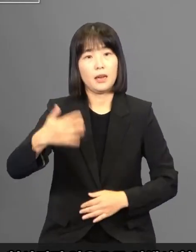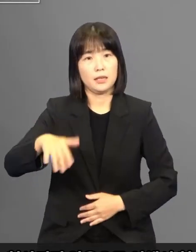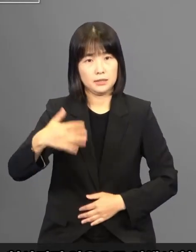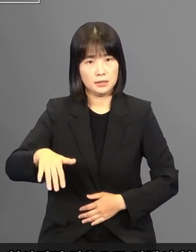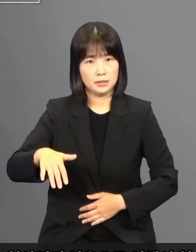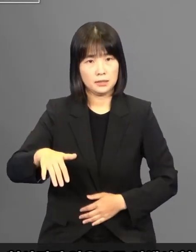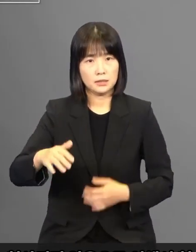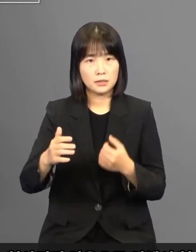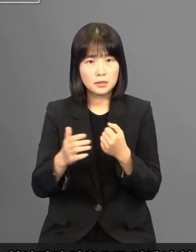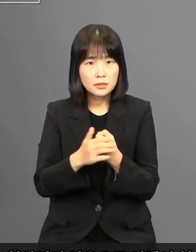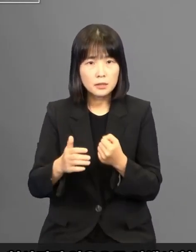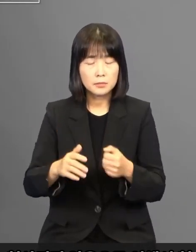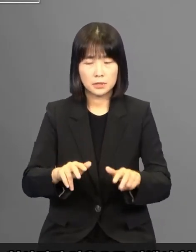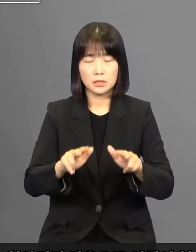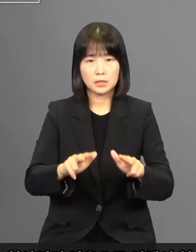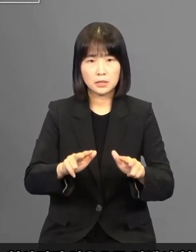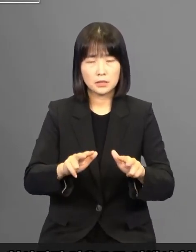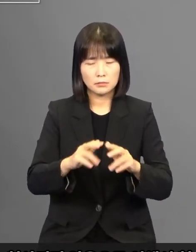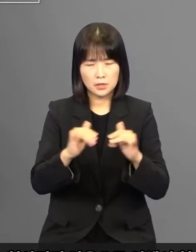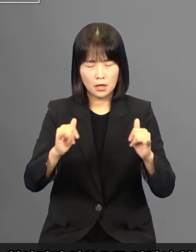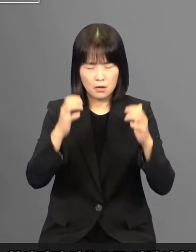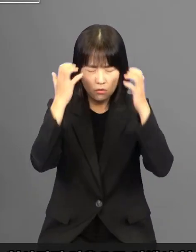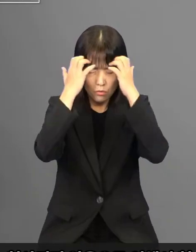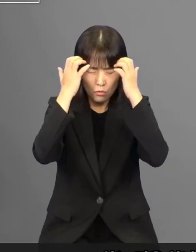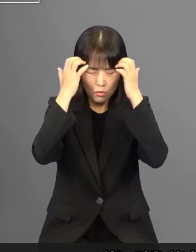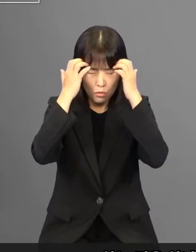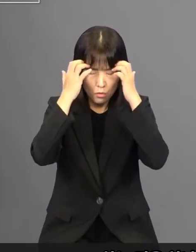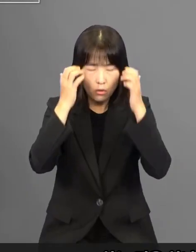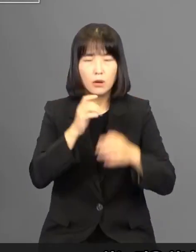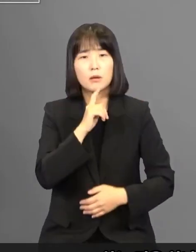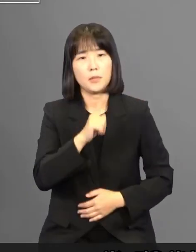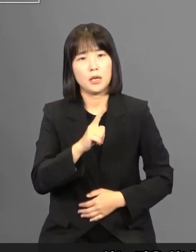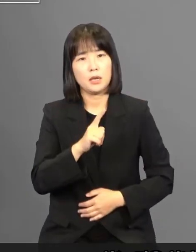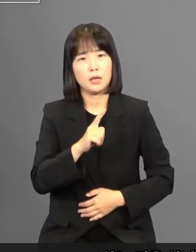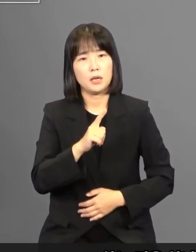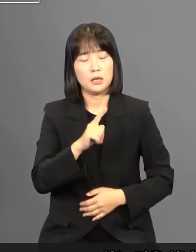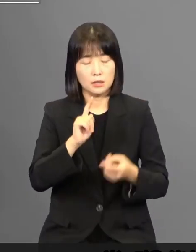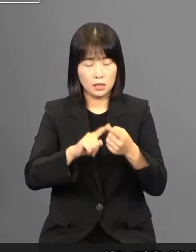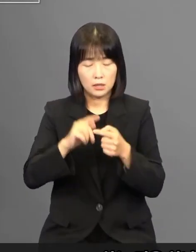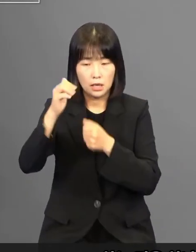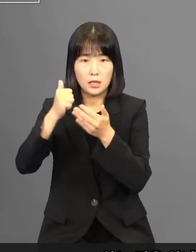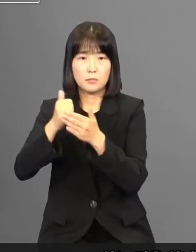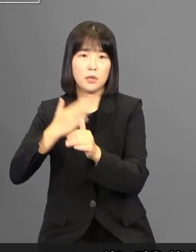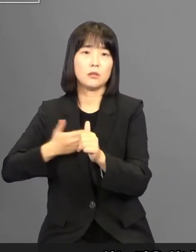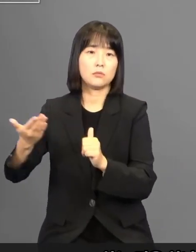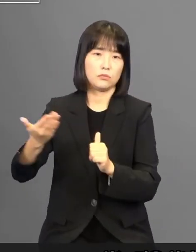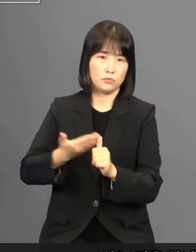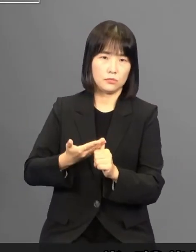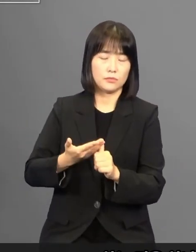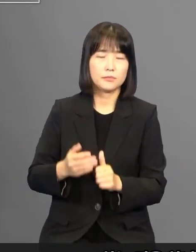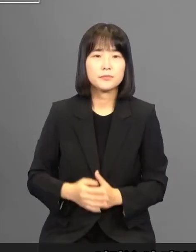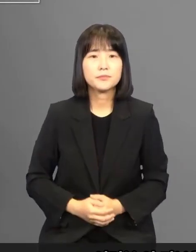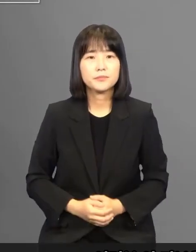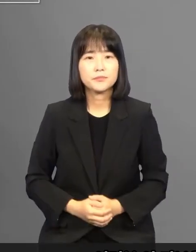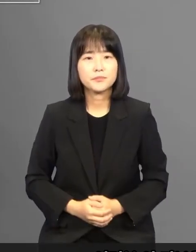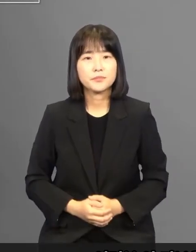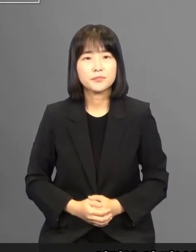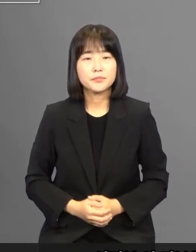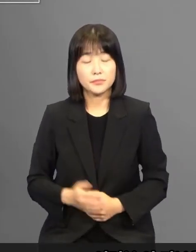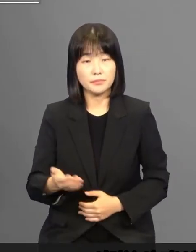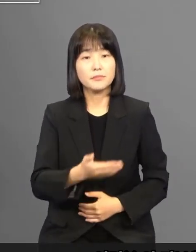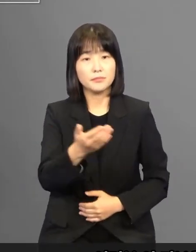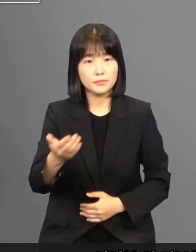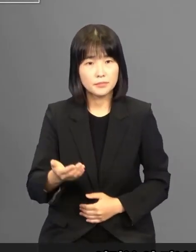인해서 현 세대 사람들이 고통을 받고 있다라고 하는 것을 하나님 말씀하고 있는 것이죠. 여러분,